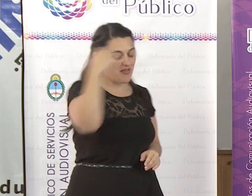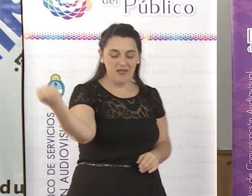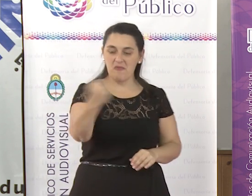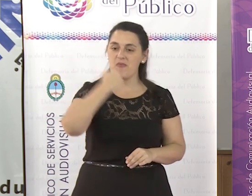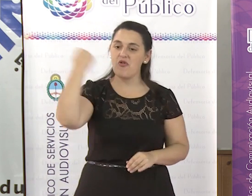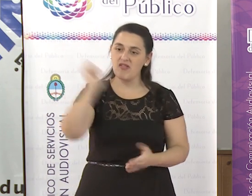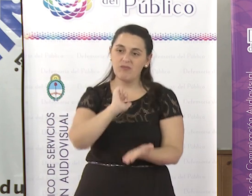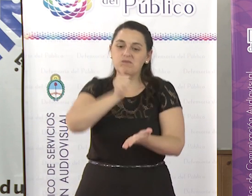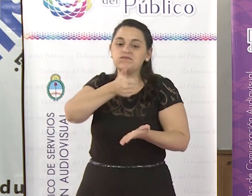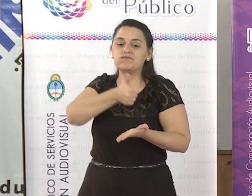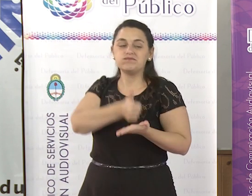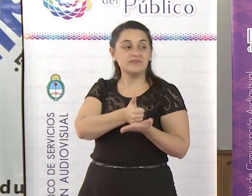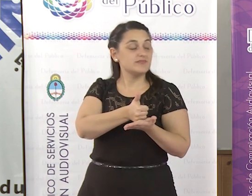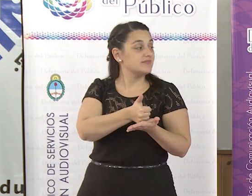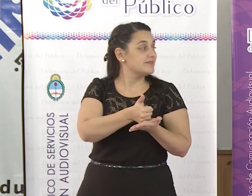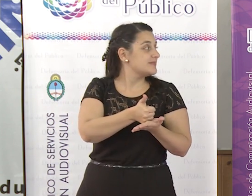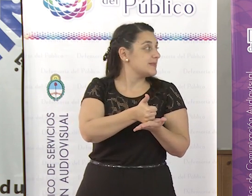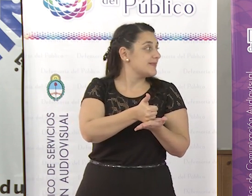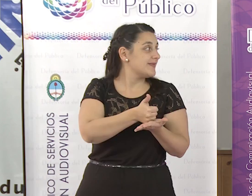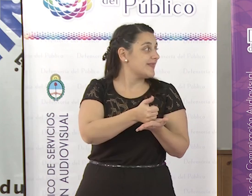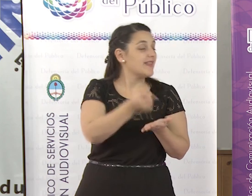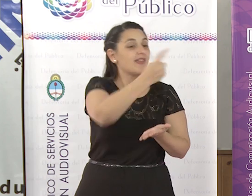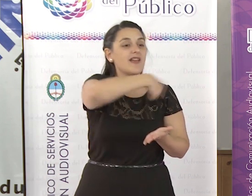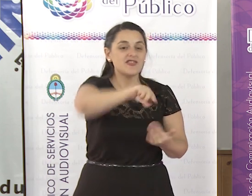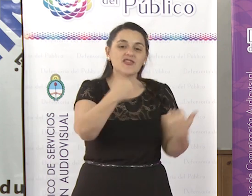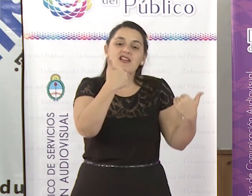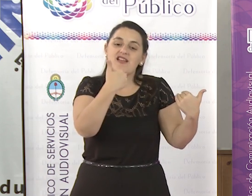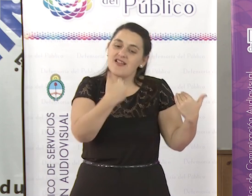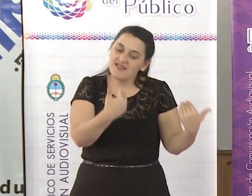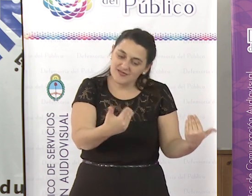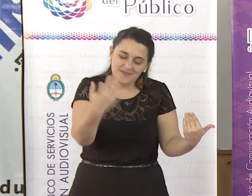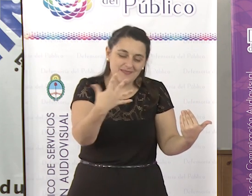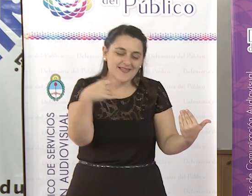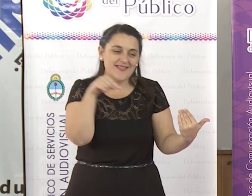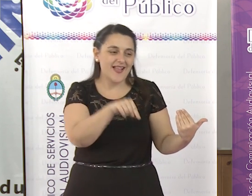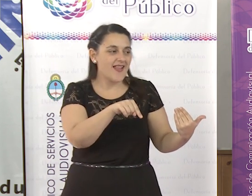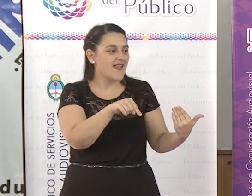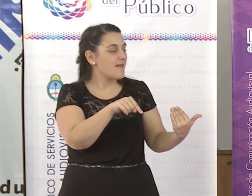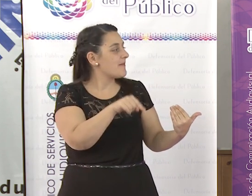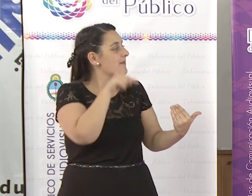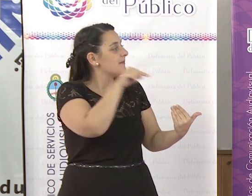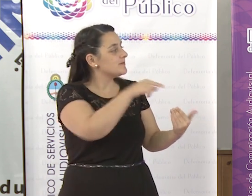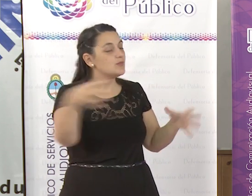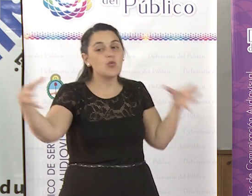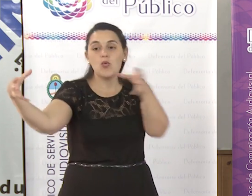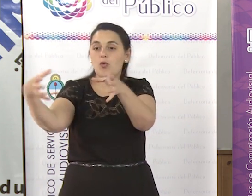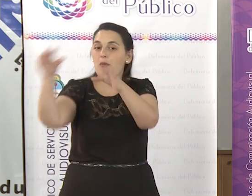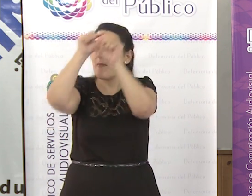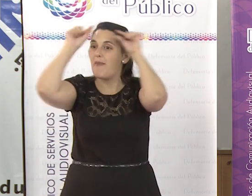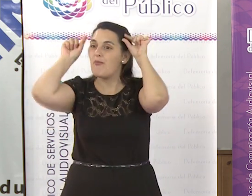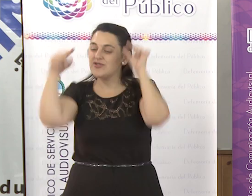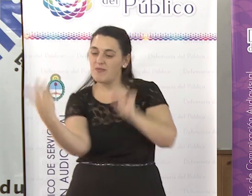por estar presente y agradecido especialmente para el caso nuestro que pertenecemos al pueblo mapuche